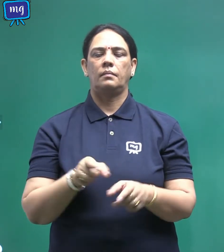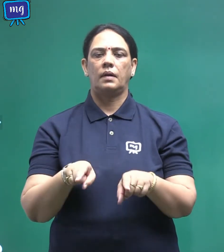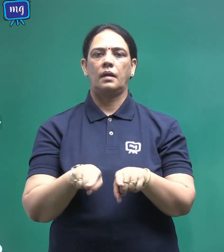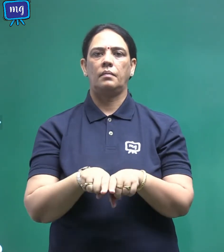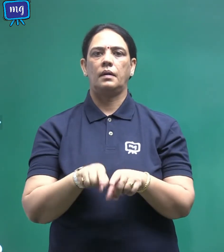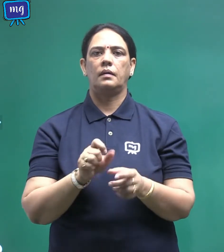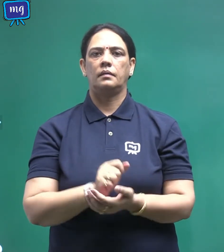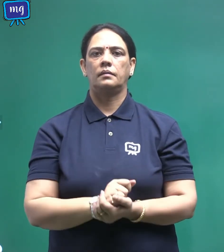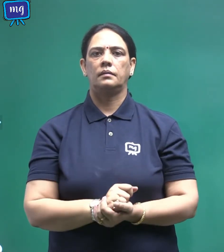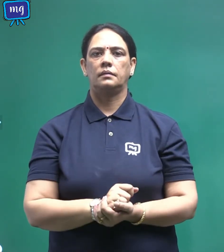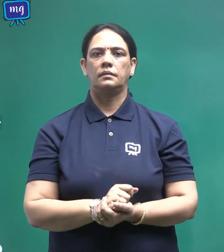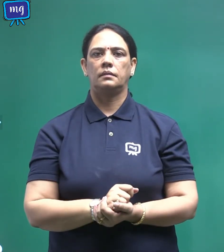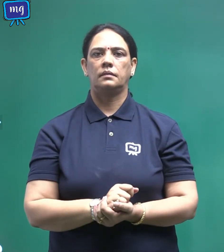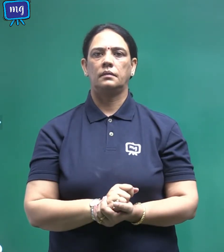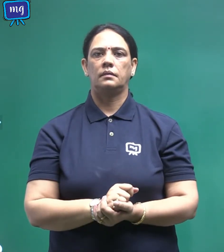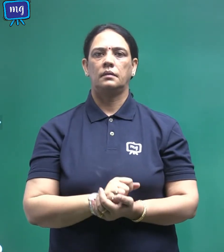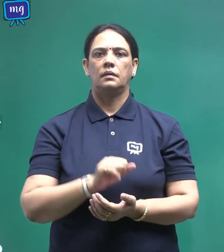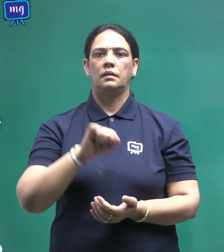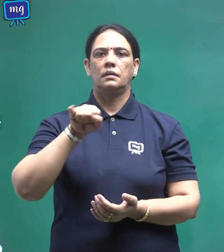बराबर